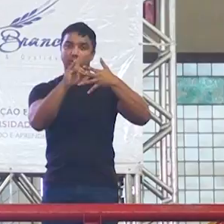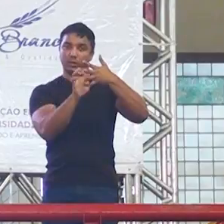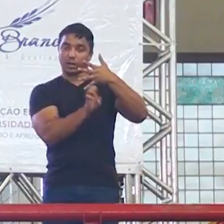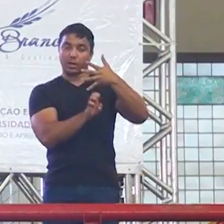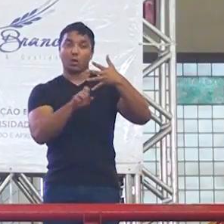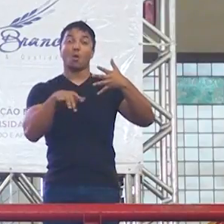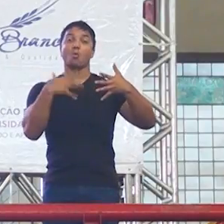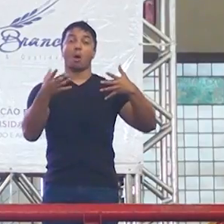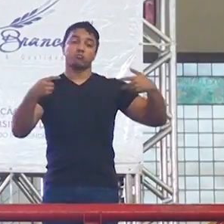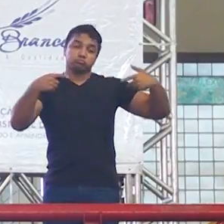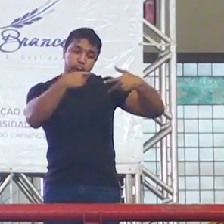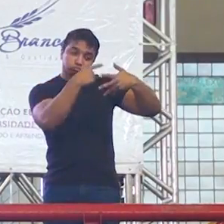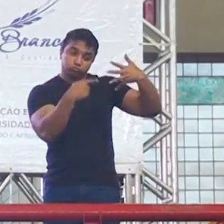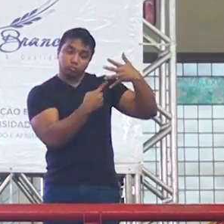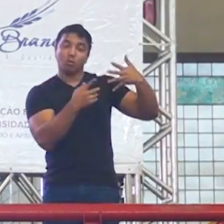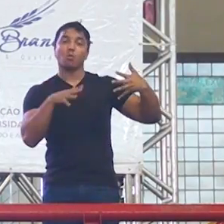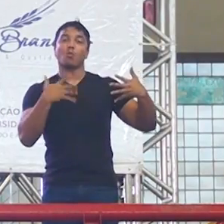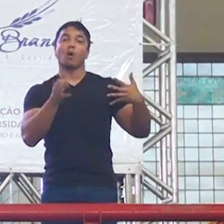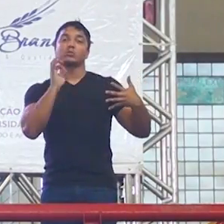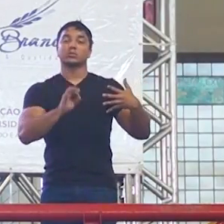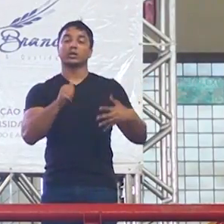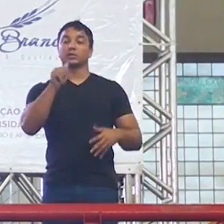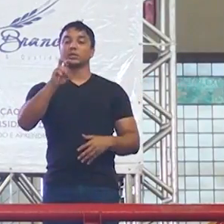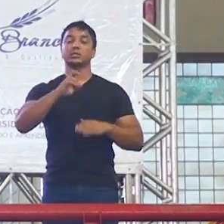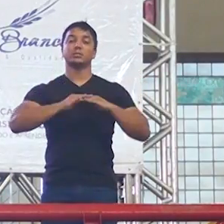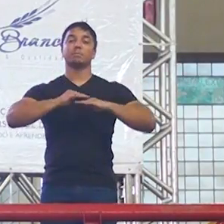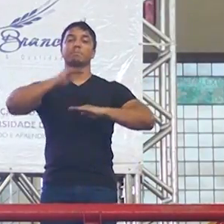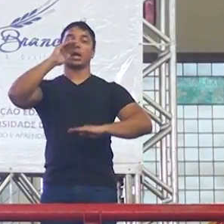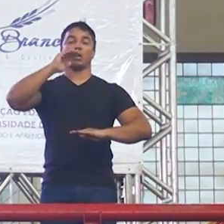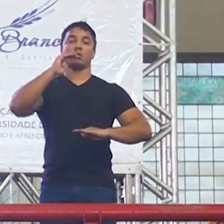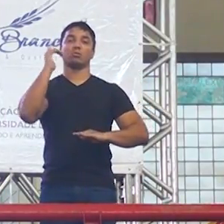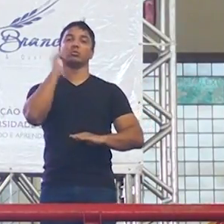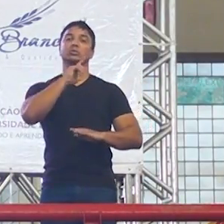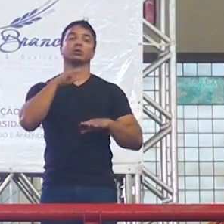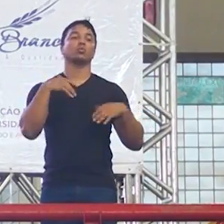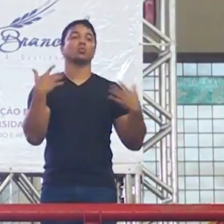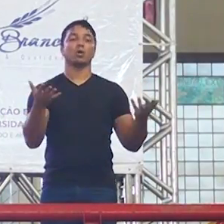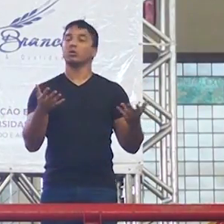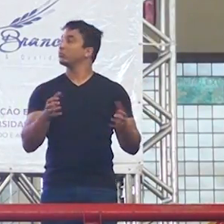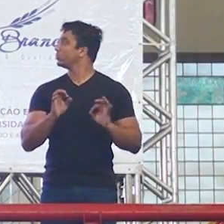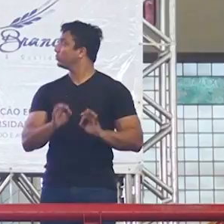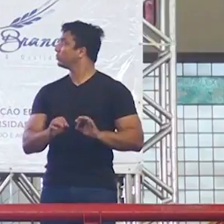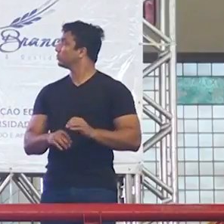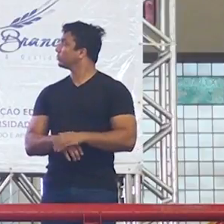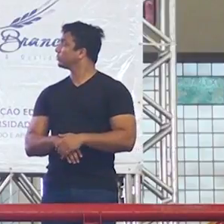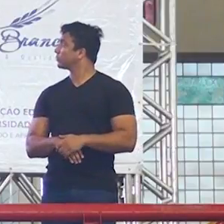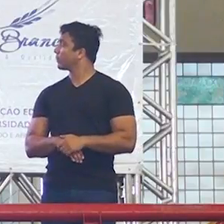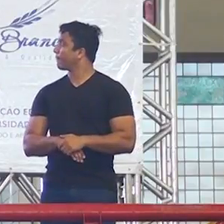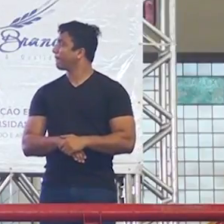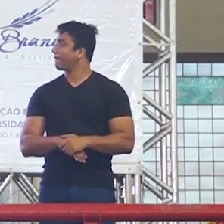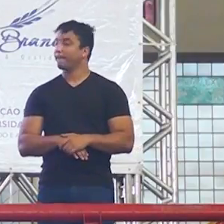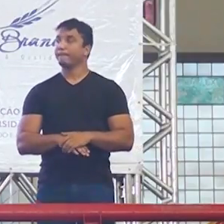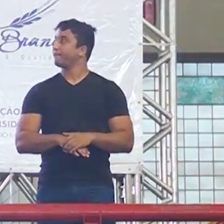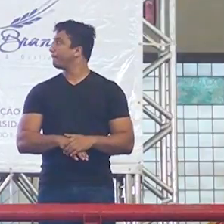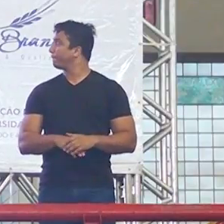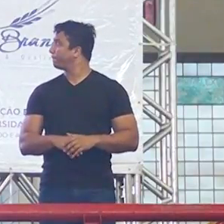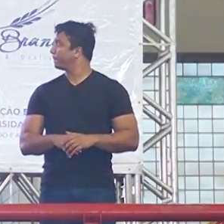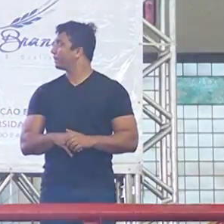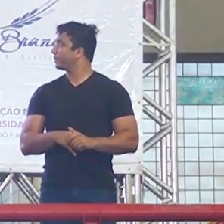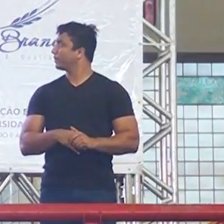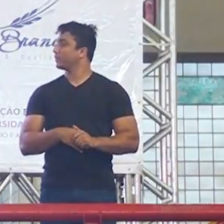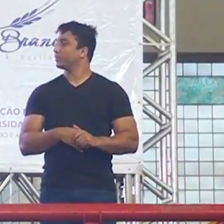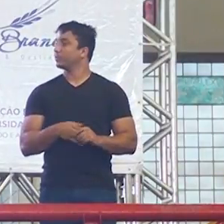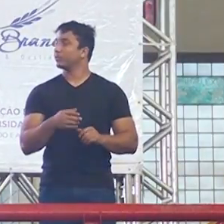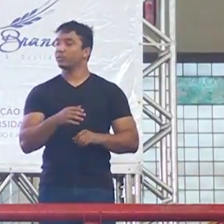que consiga pegar uma corrente maior do que 15 amperes. Olha aí, conclusão. O chuveiro